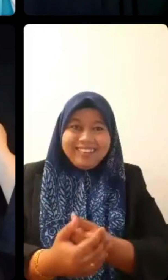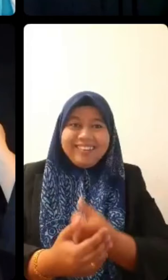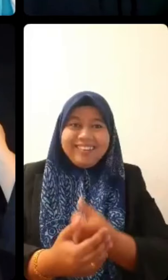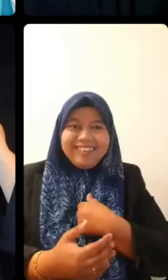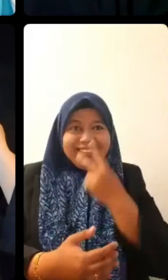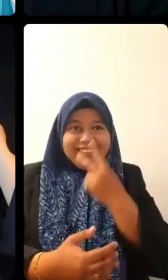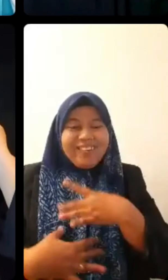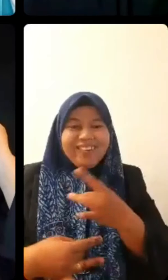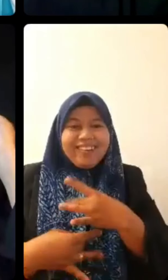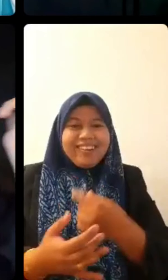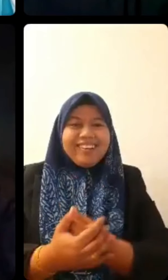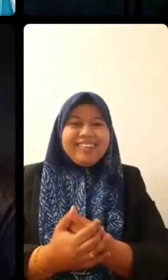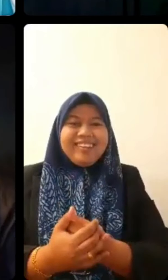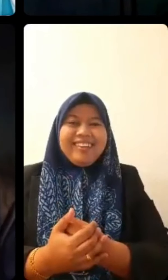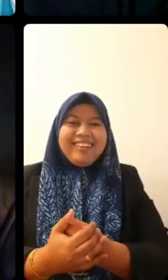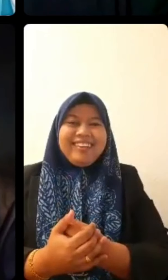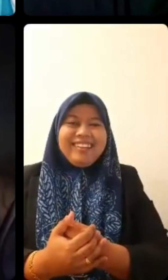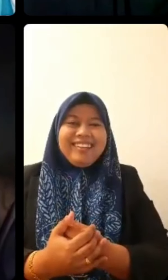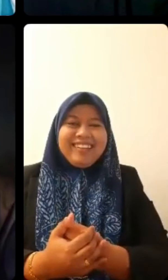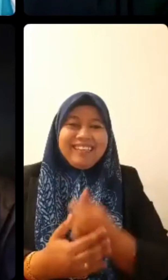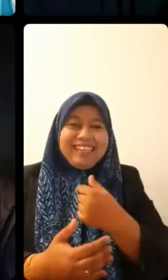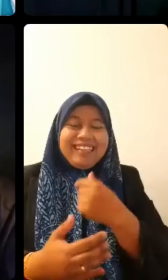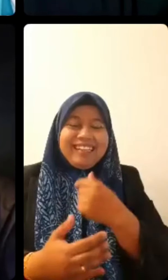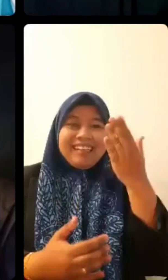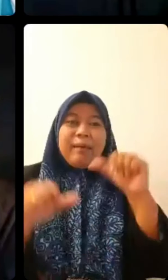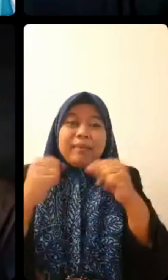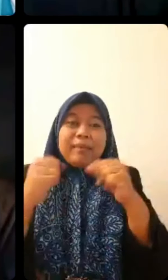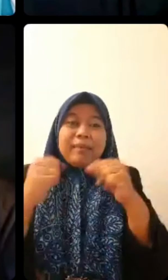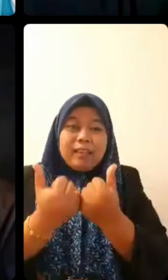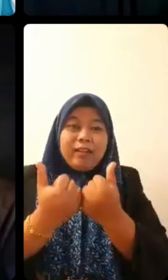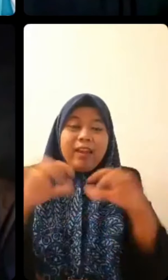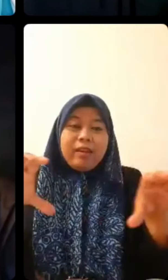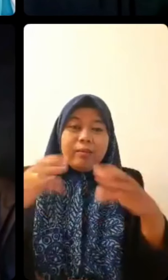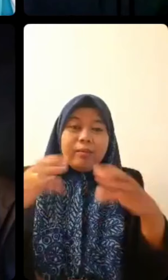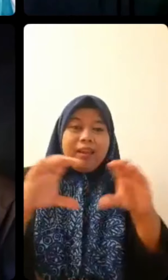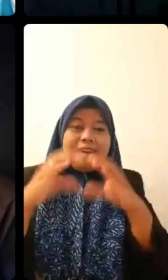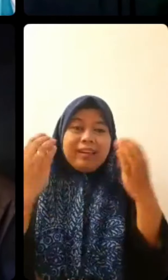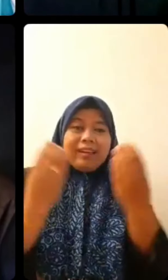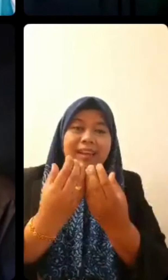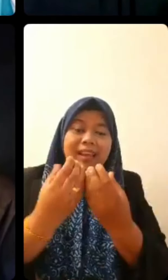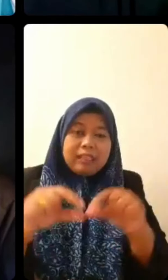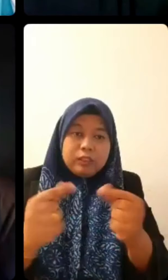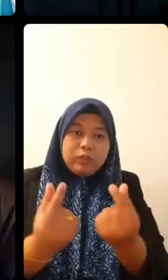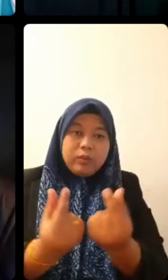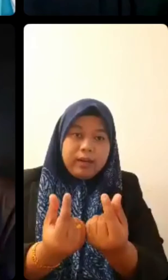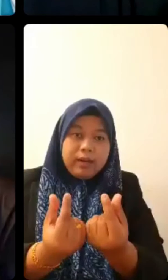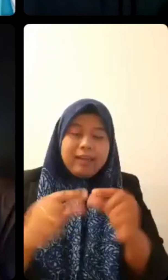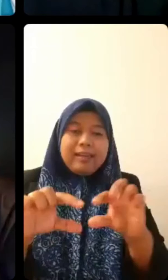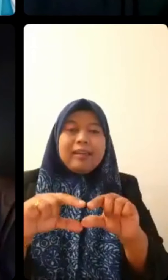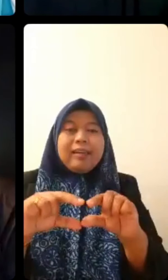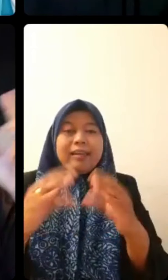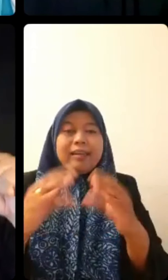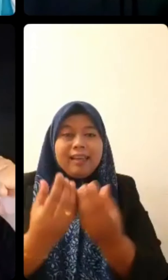tu, persatuan membuat kelas-kelas macam tadi lah. Kelas Quran, kelas kafar dan macam-macam lagi kelas di